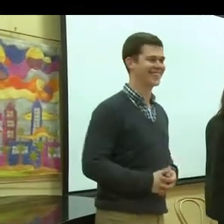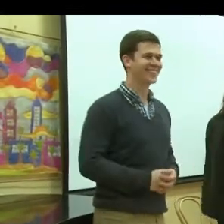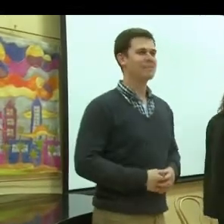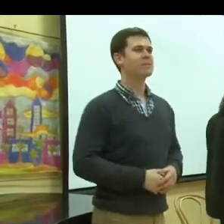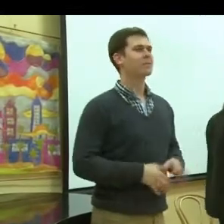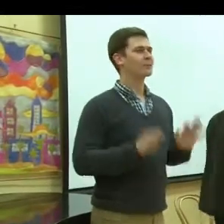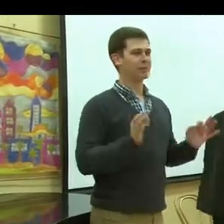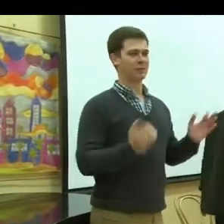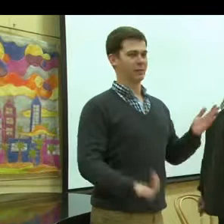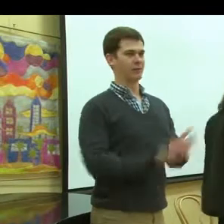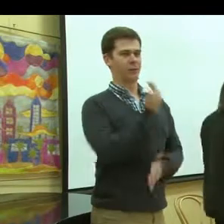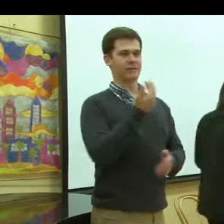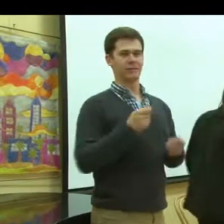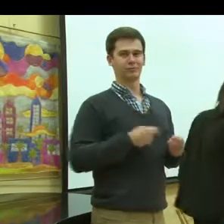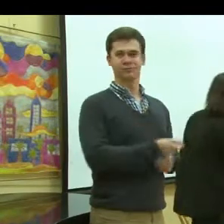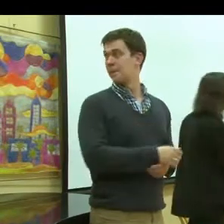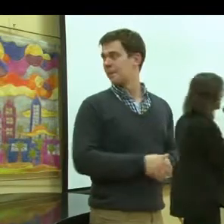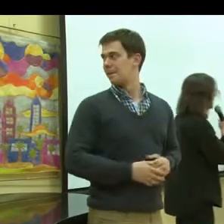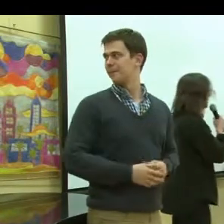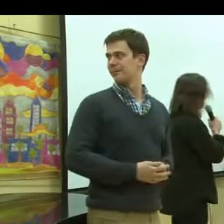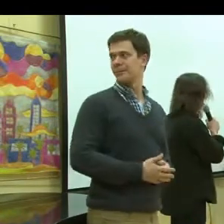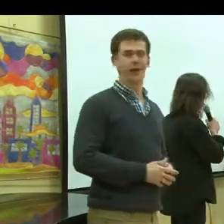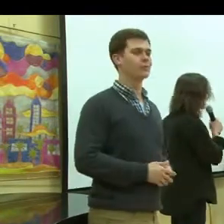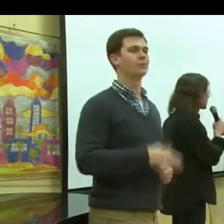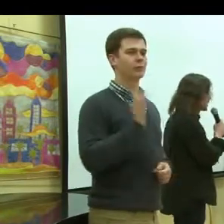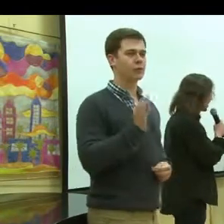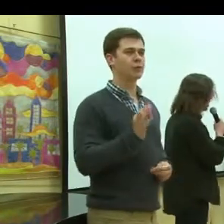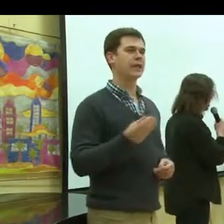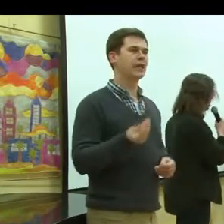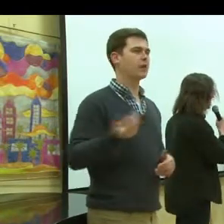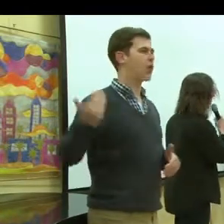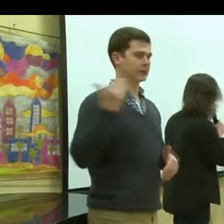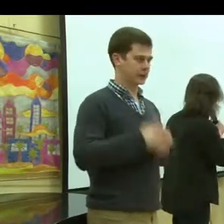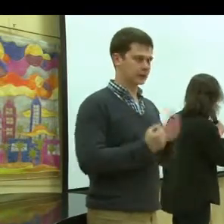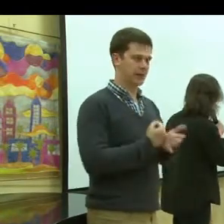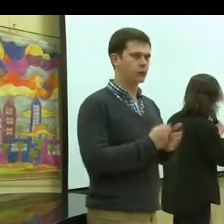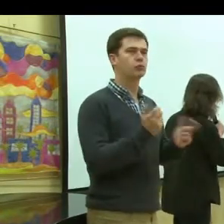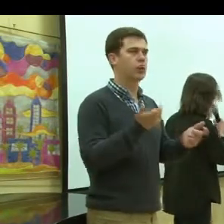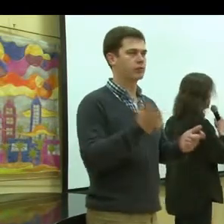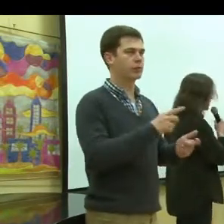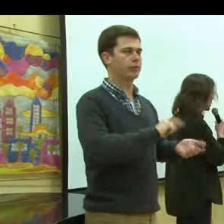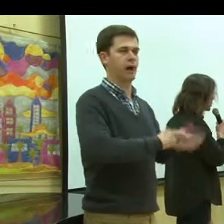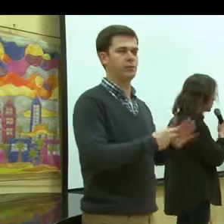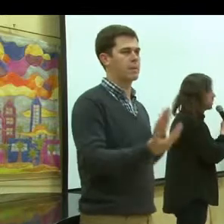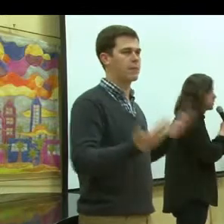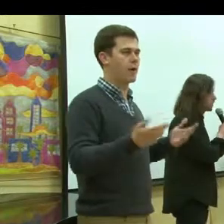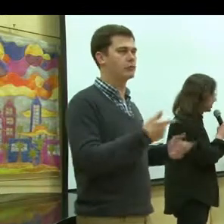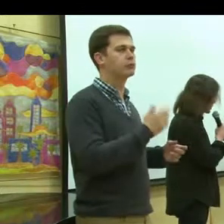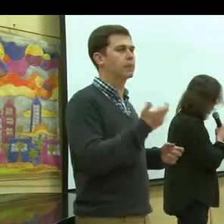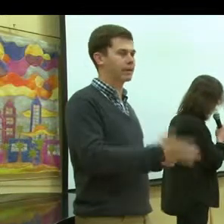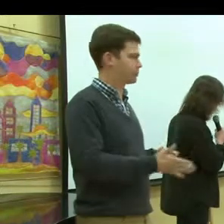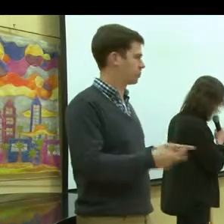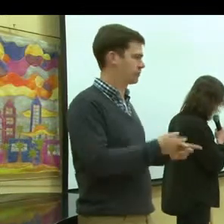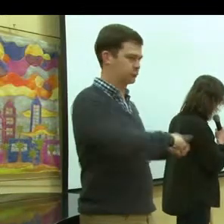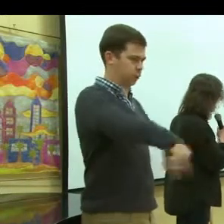Dobrze. Chyba Nobel za przenikliwość. I rzecz ostatnia. Co zatańczycie? No bo coś zatańczycie. My